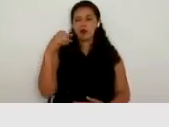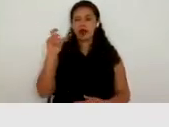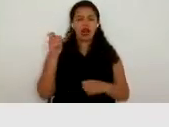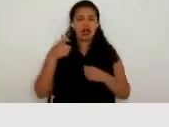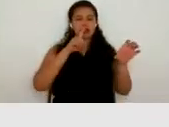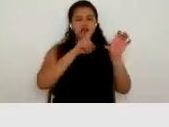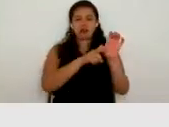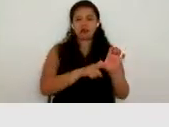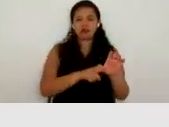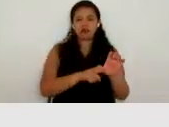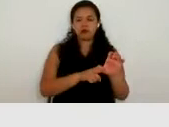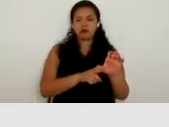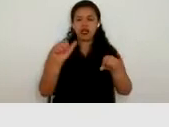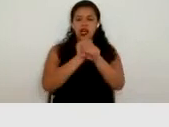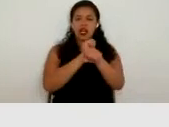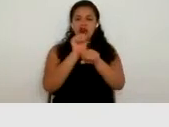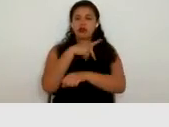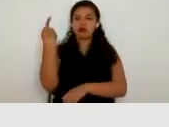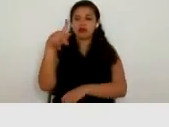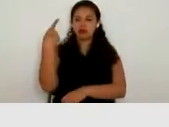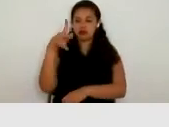y tienen automóvil propio